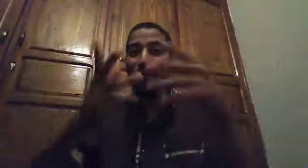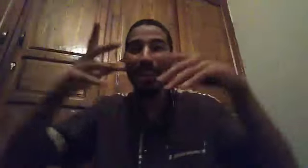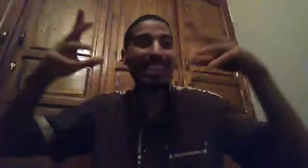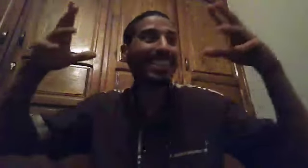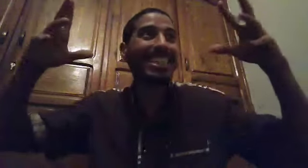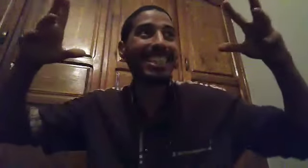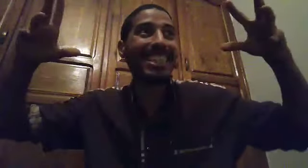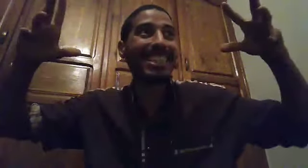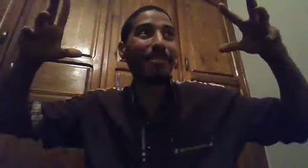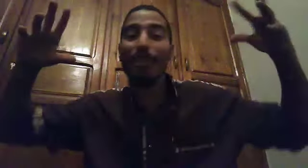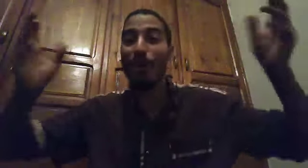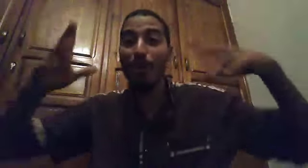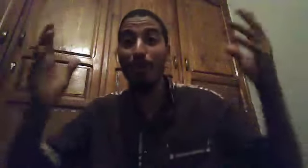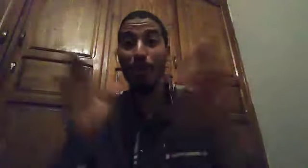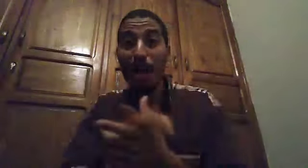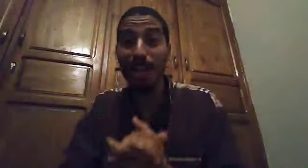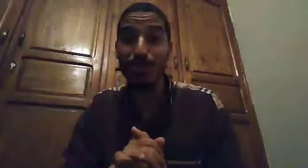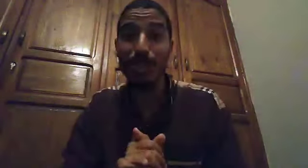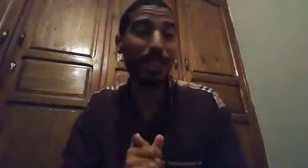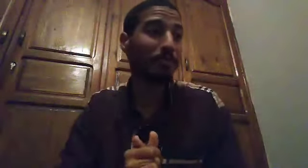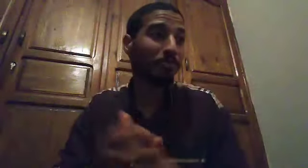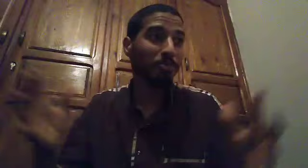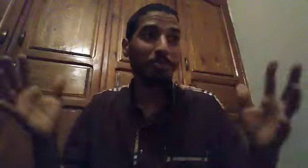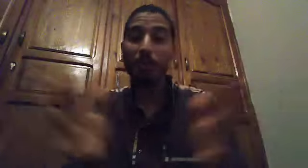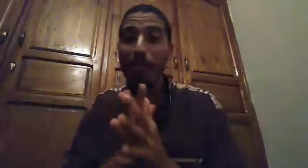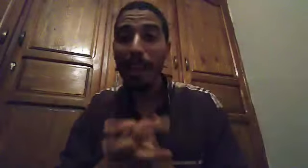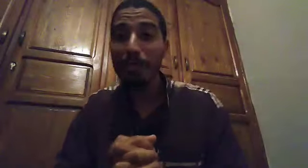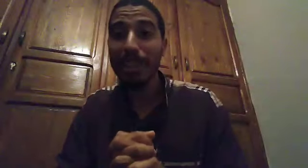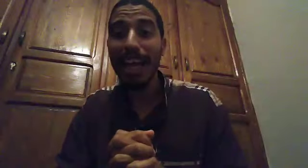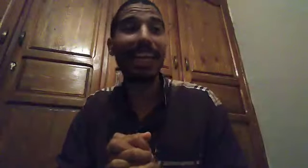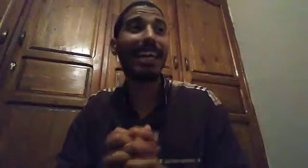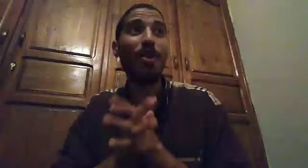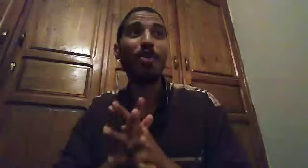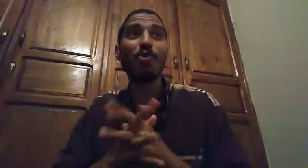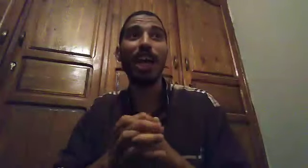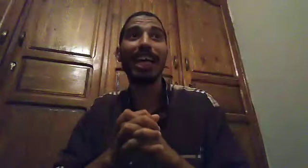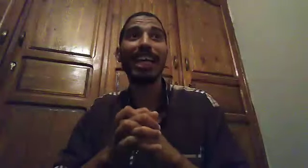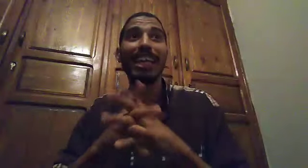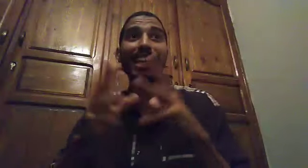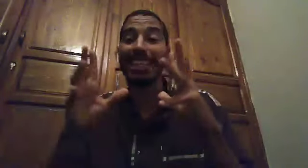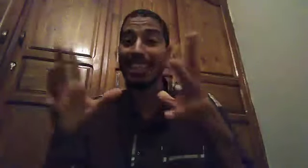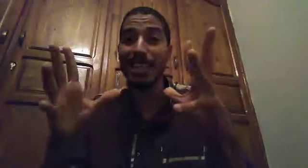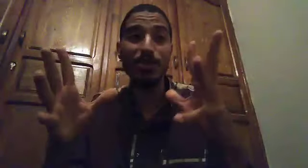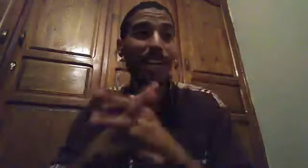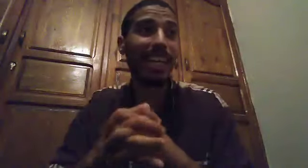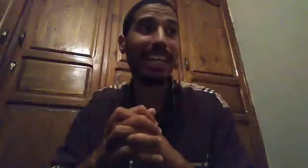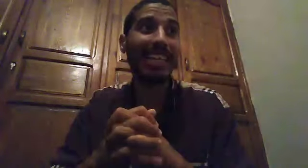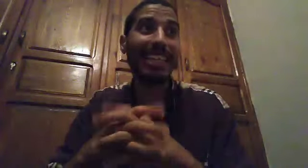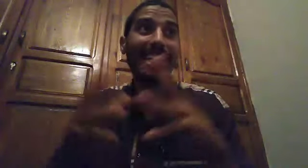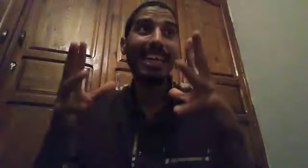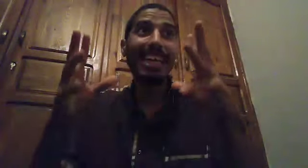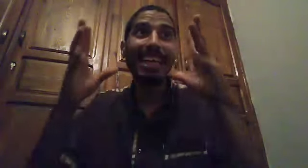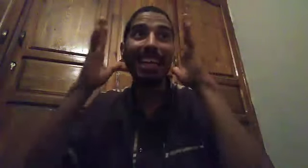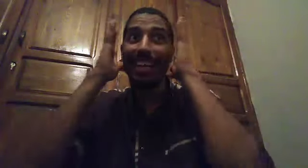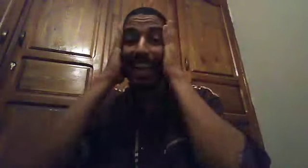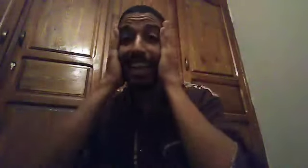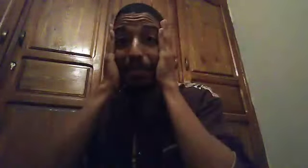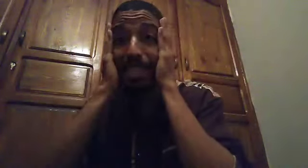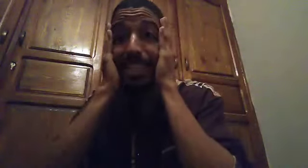وغادي نفرحو مع الأرجنتين بتحقيق الحلم وتحقيق الإعجاز وتحقيق اللي تحقيق ميسي